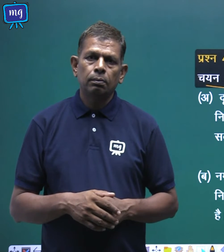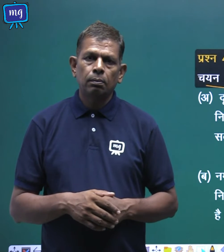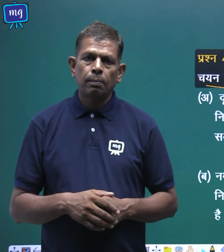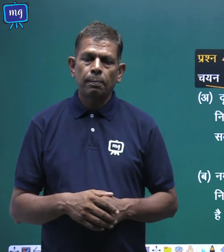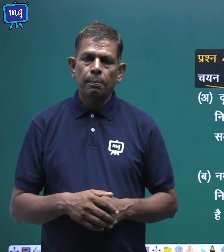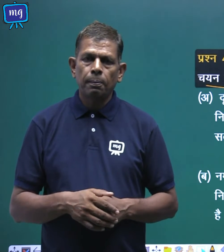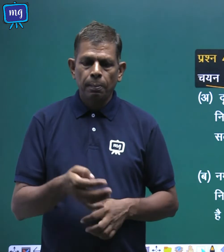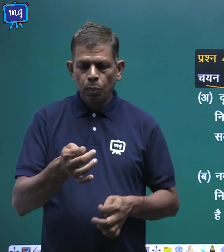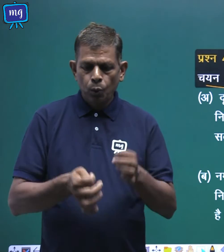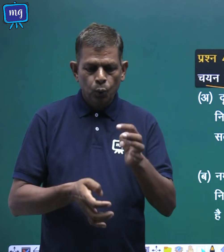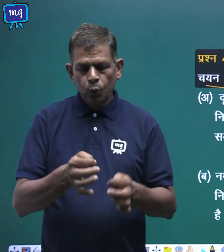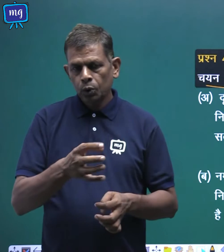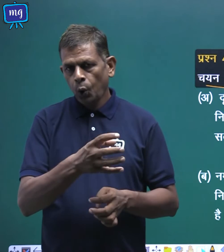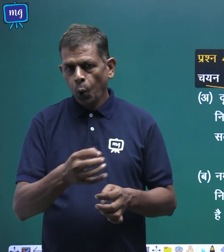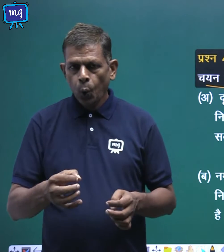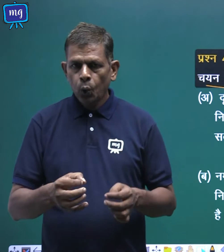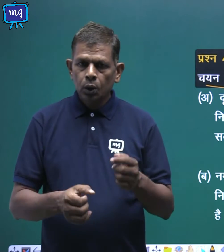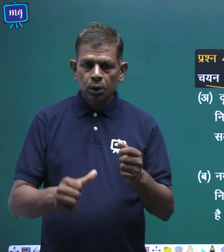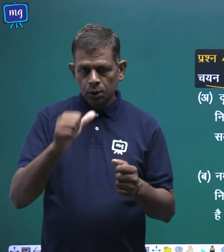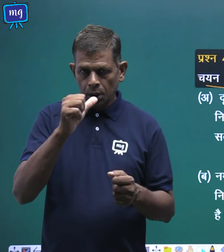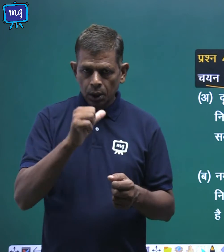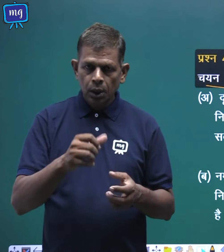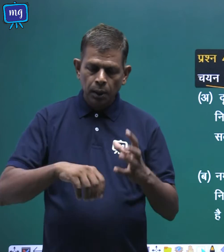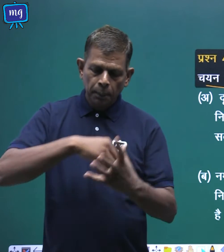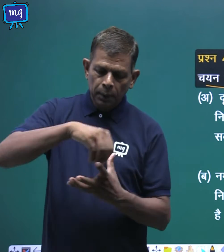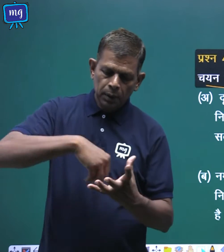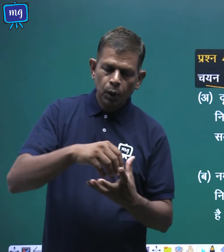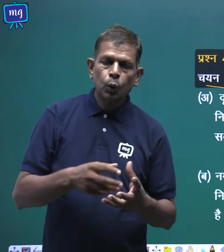दूध और जल के मिश्रण को